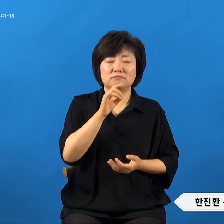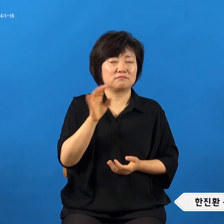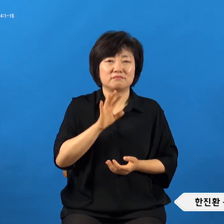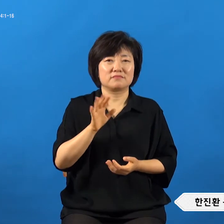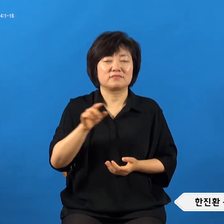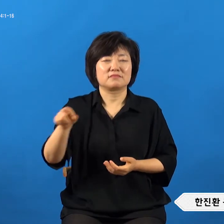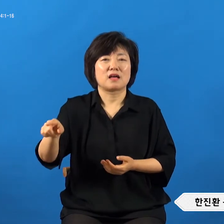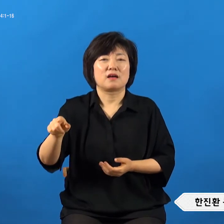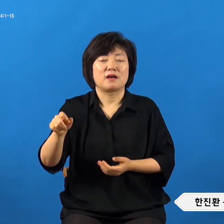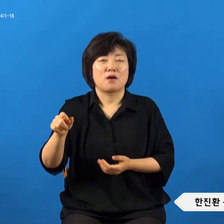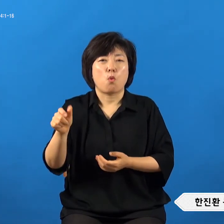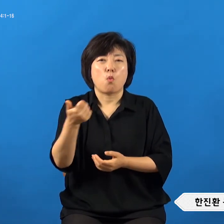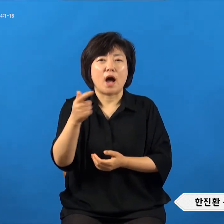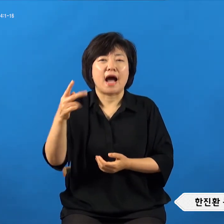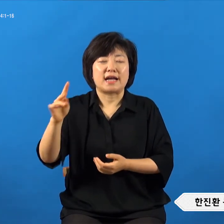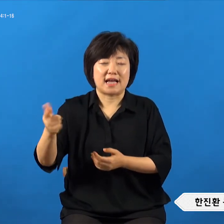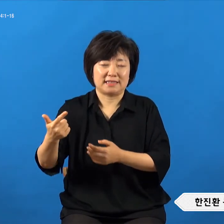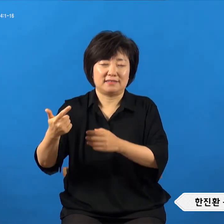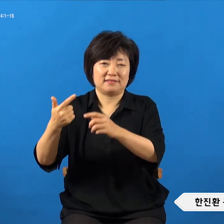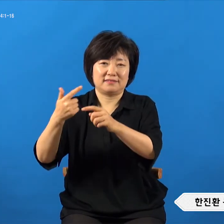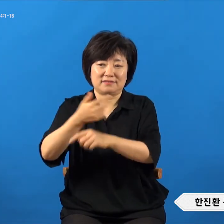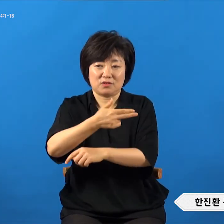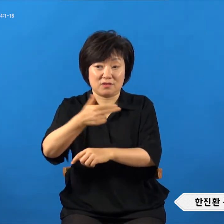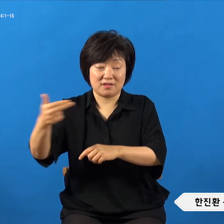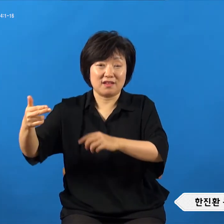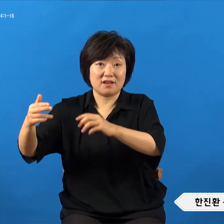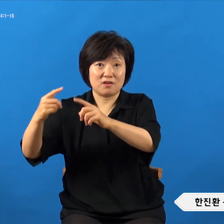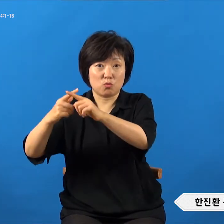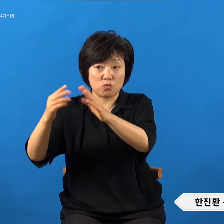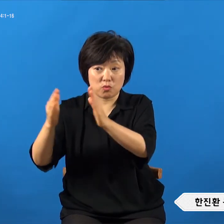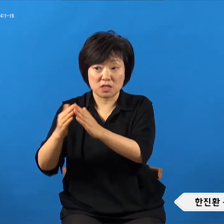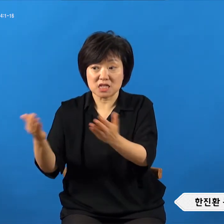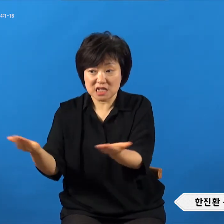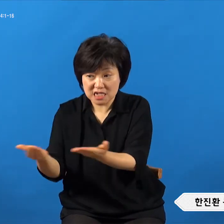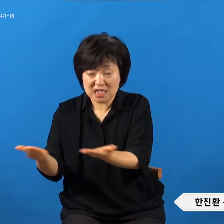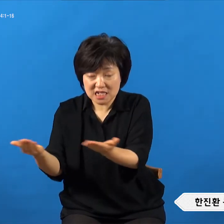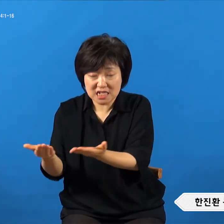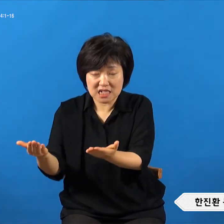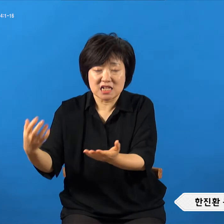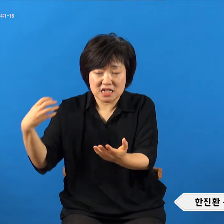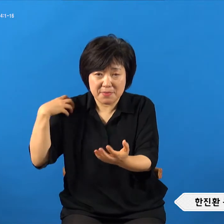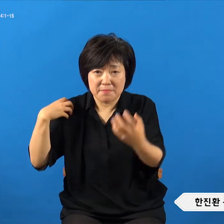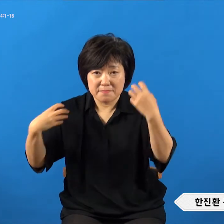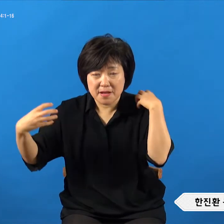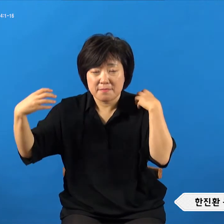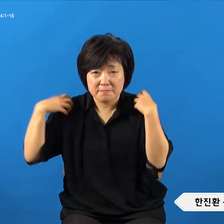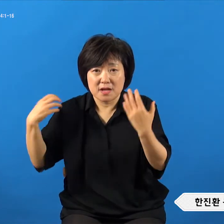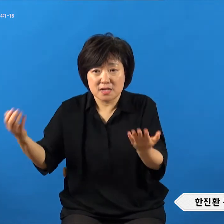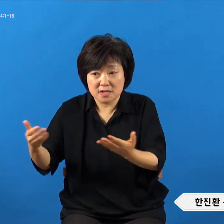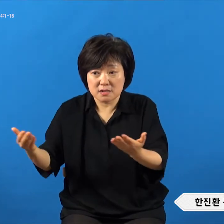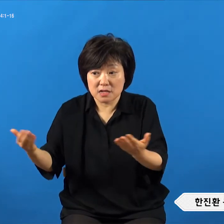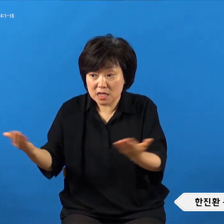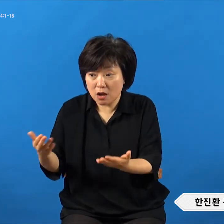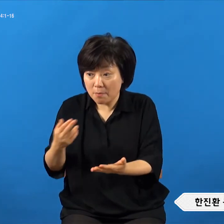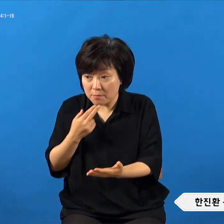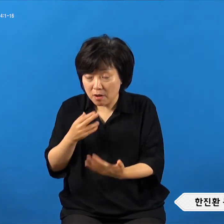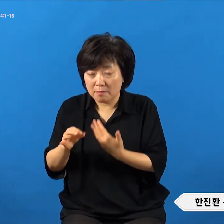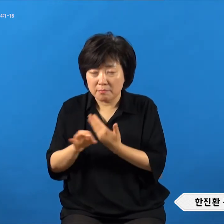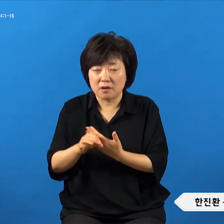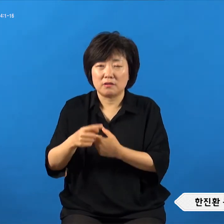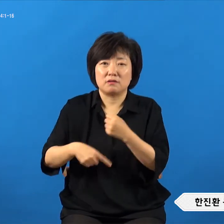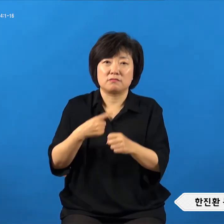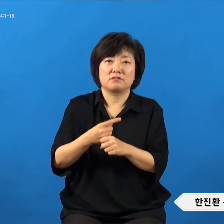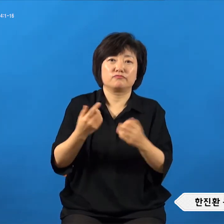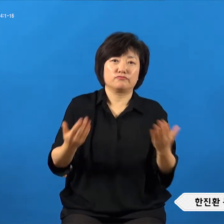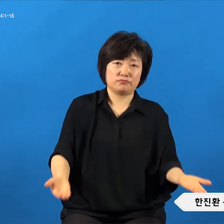일하기 위해서 받는 직분이니까 일 안 할 것 같으면 당연히 장로직을 내려놓는 것입니다. 그리고 나는